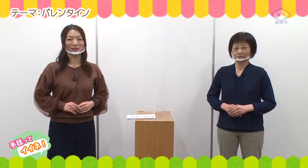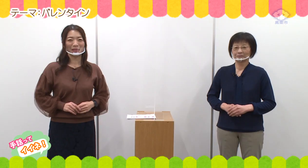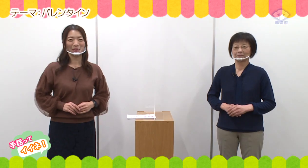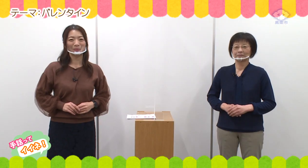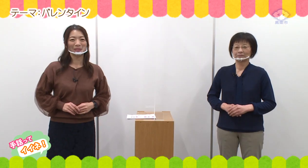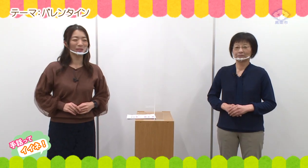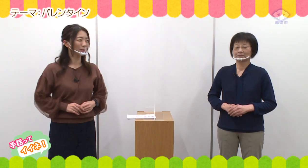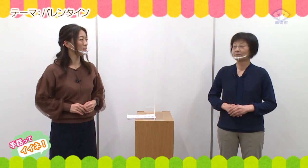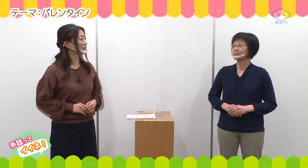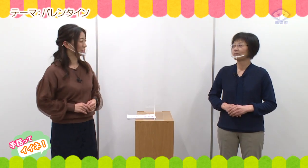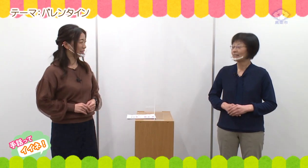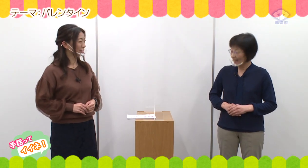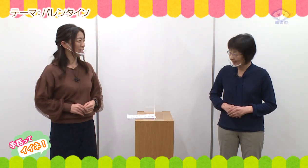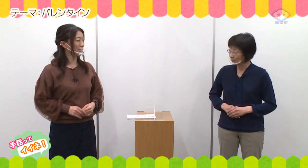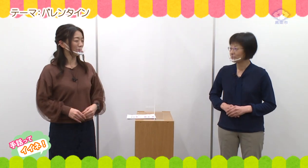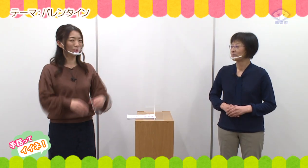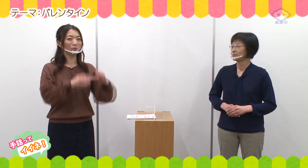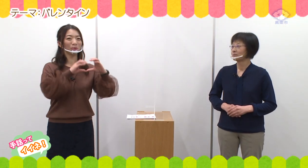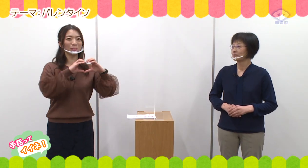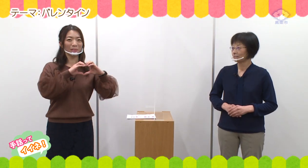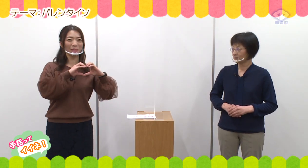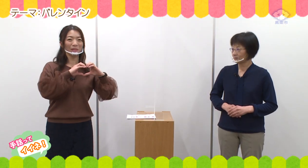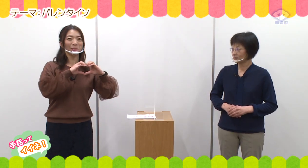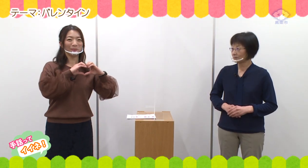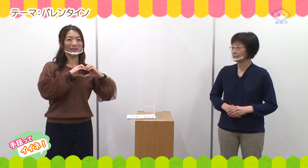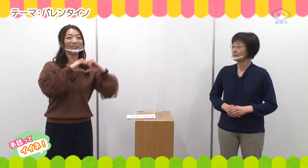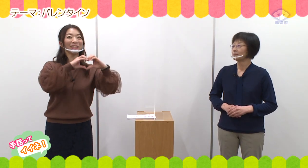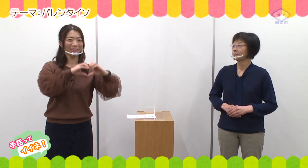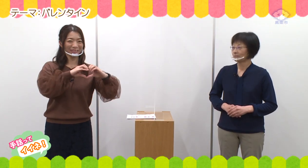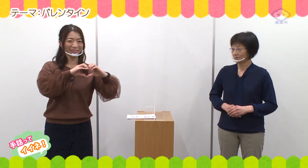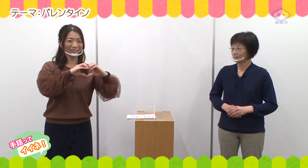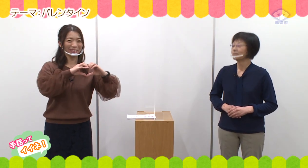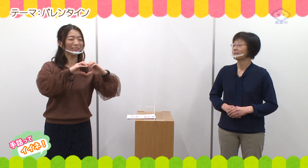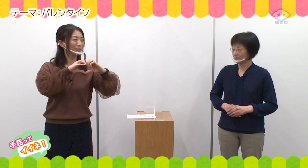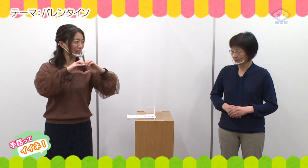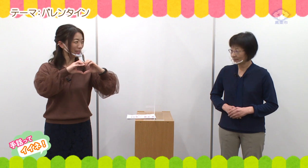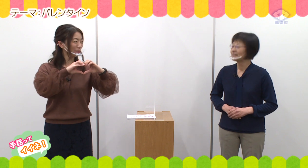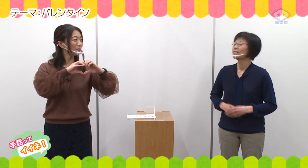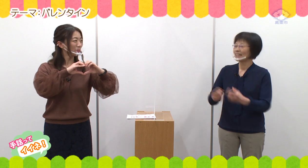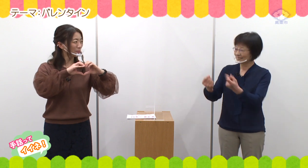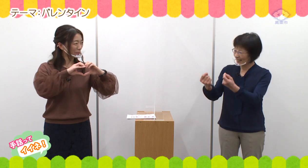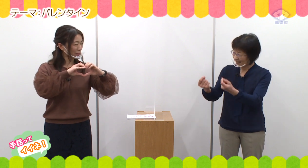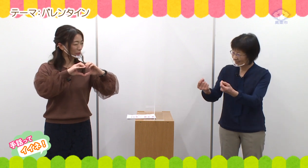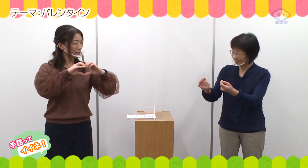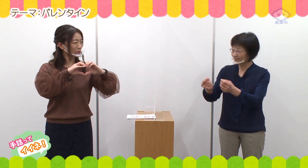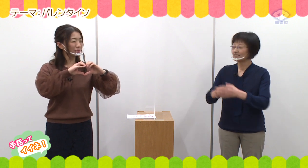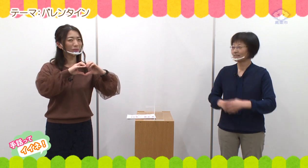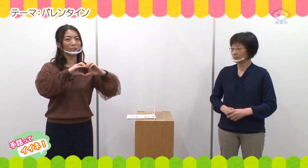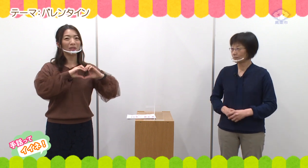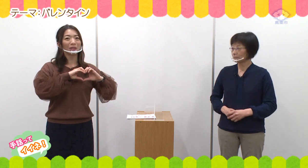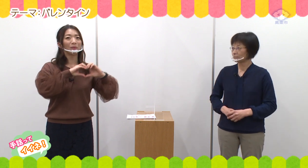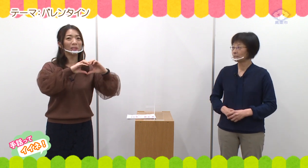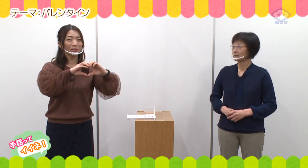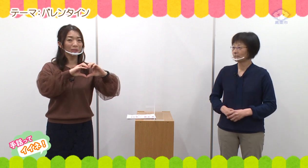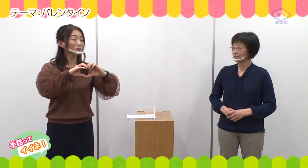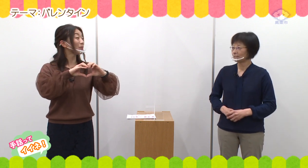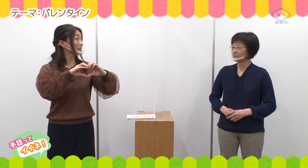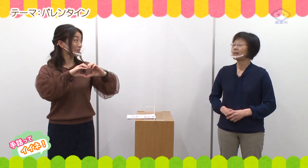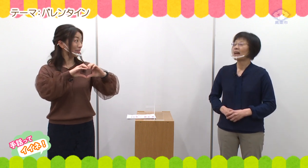はい、幅さんやってみますね。 はい、 ハートを作ってバレンタインですね。 そうですね。 はい、なんだか可愛らしい手話ですね。